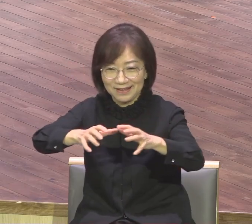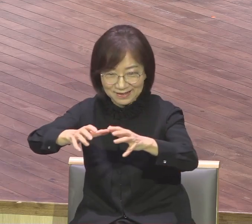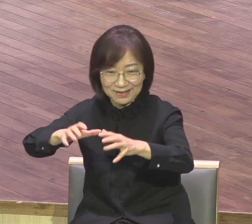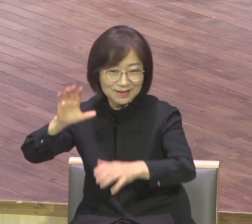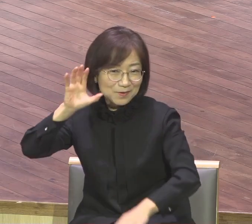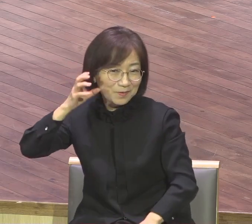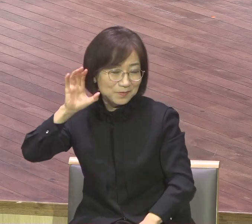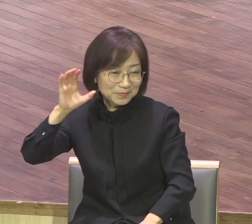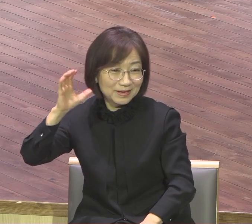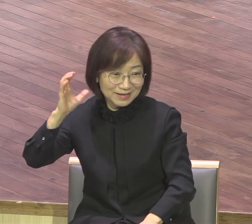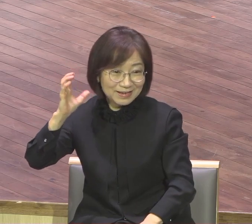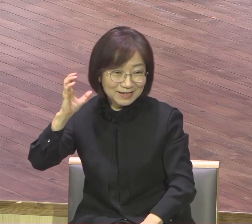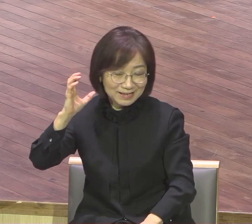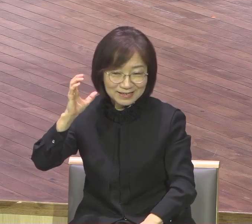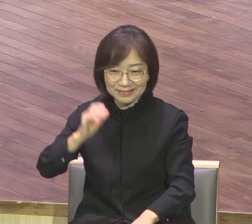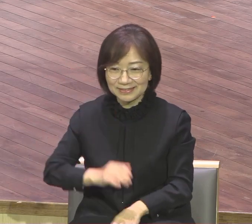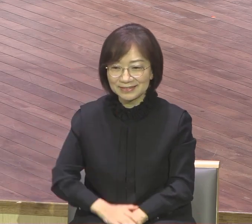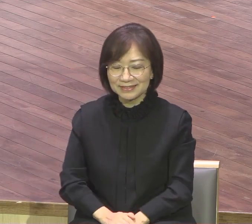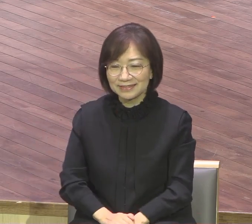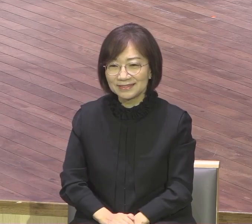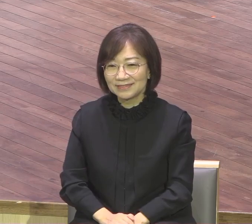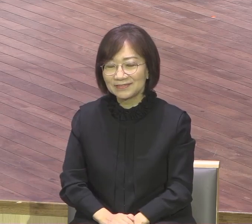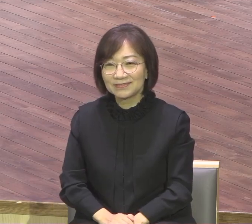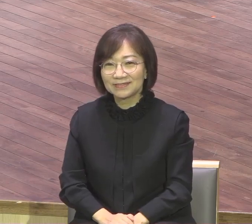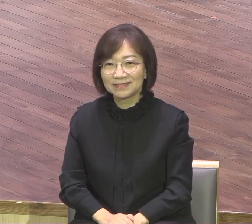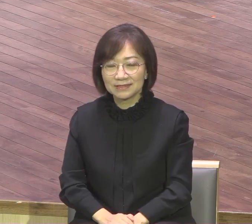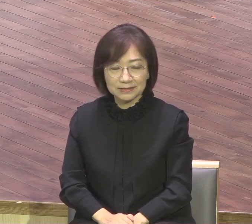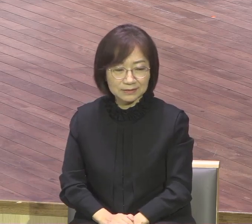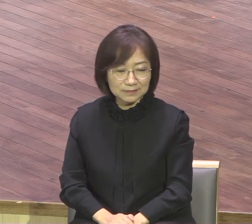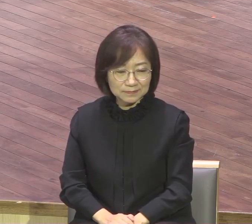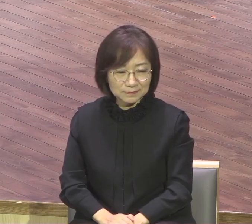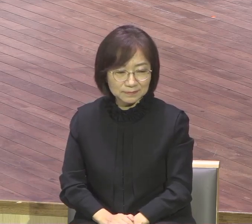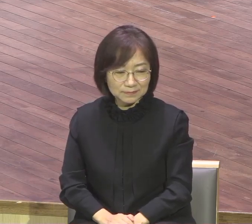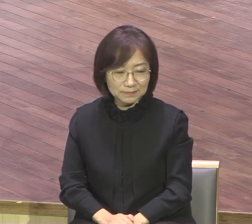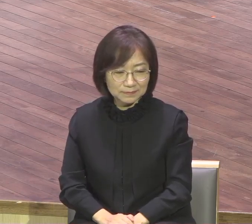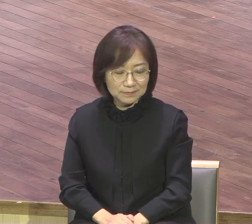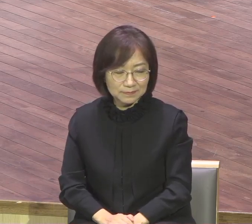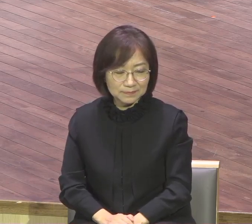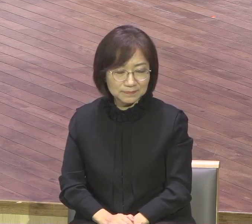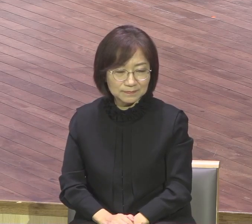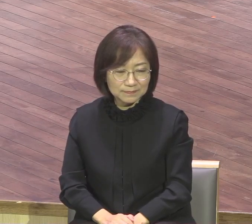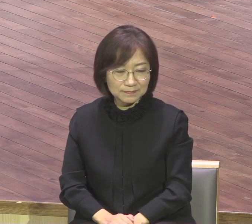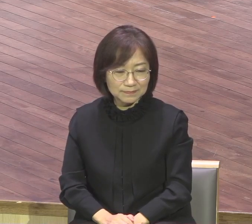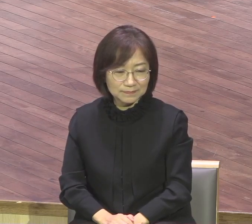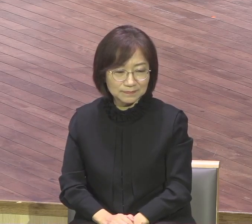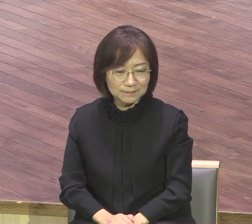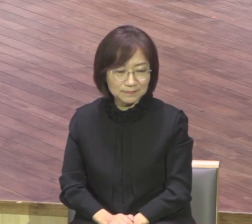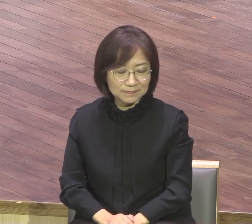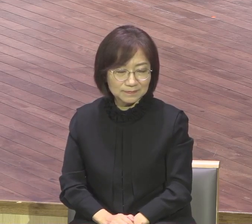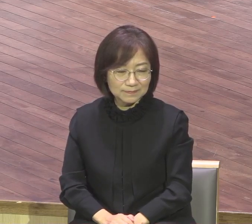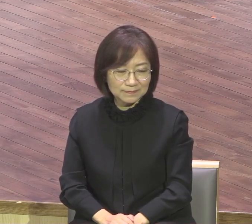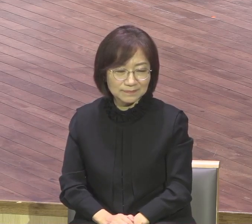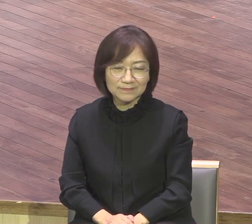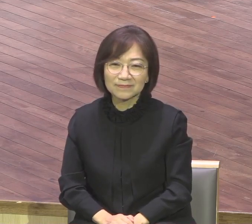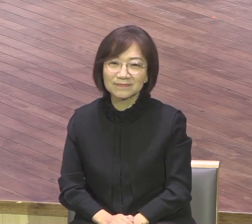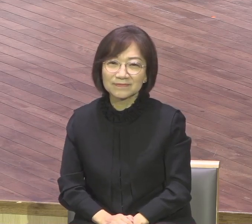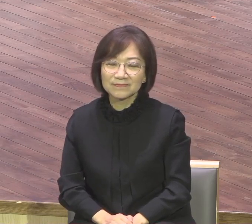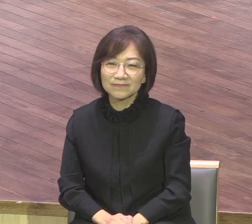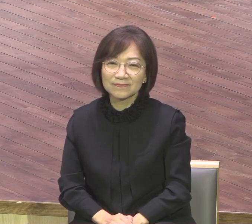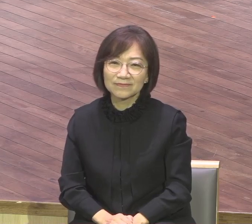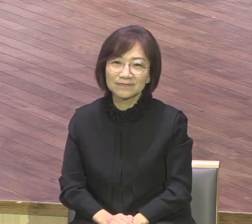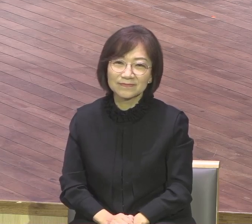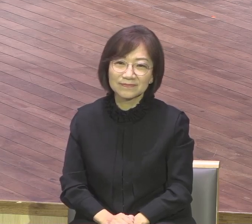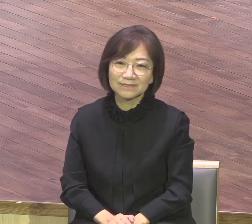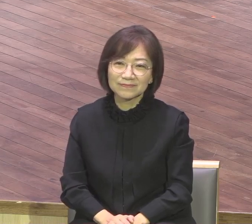de las misiones de 237 naciones con el pacto de poseerán todas las naciones como